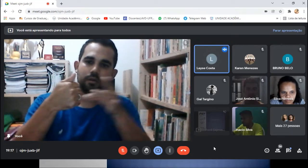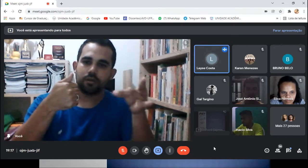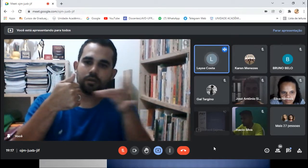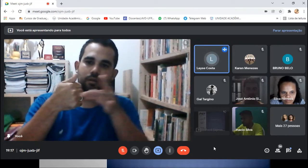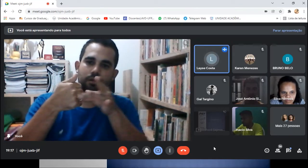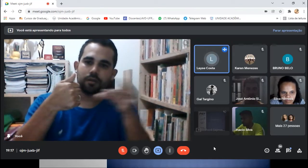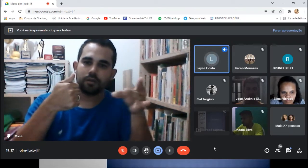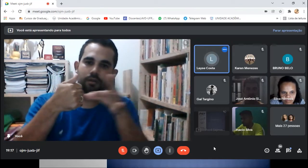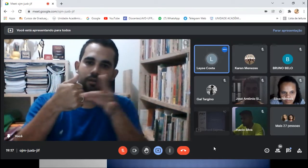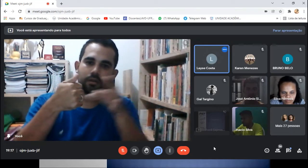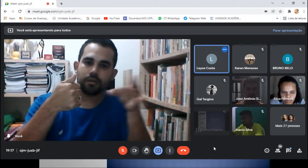é o sinal